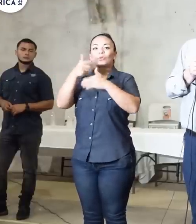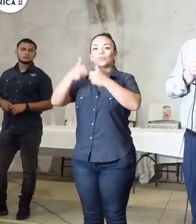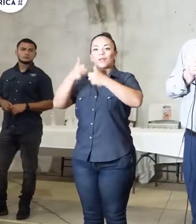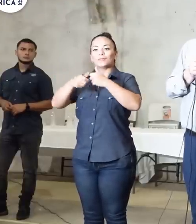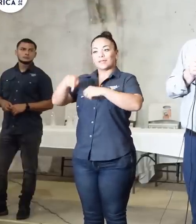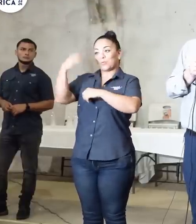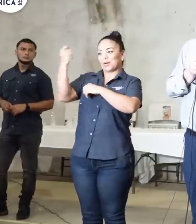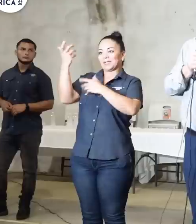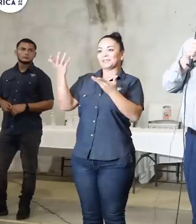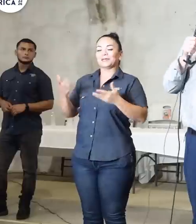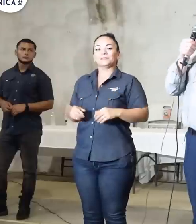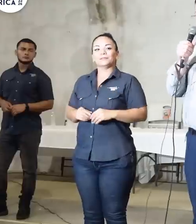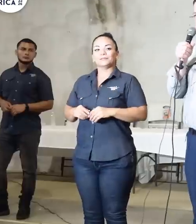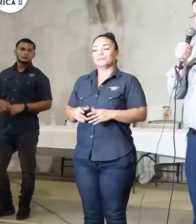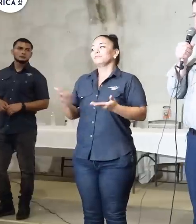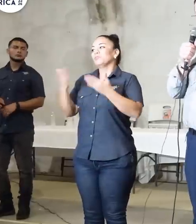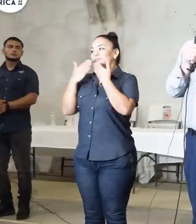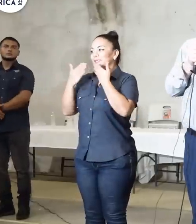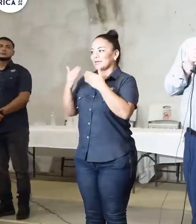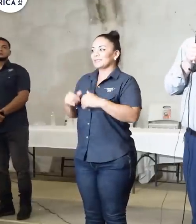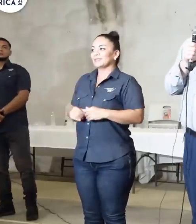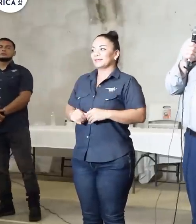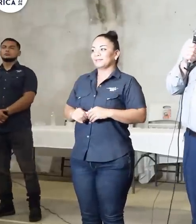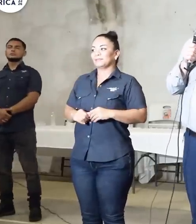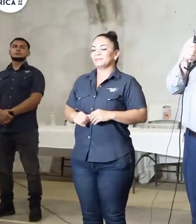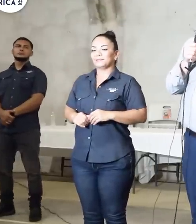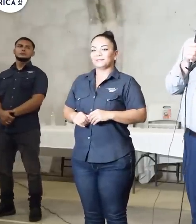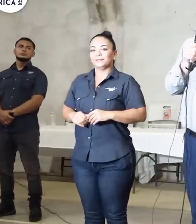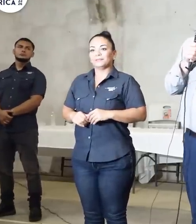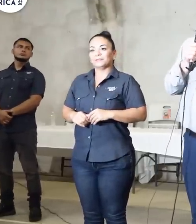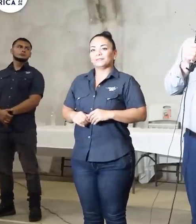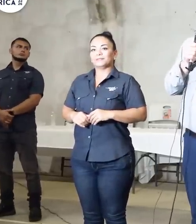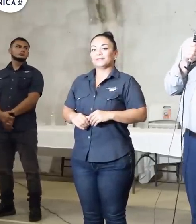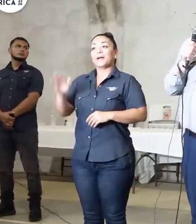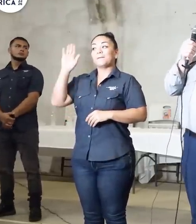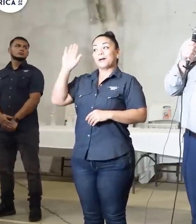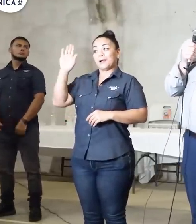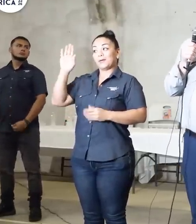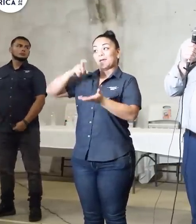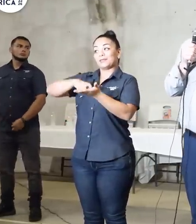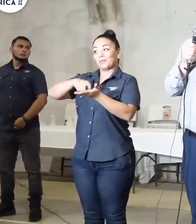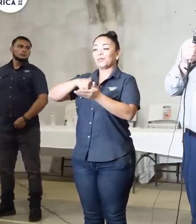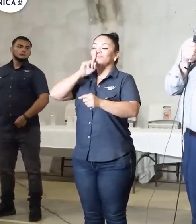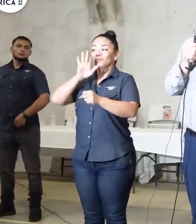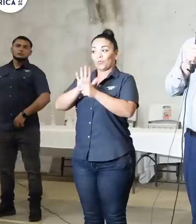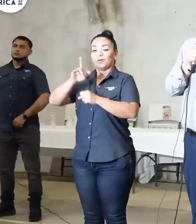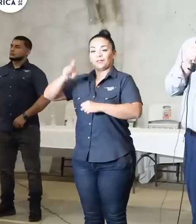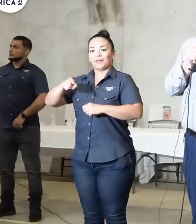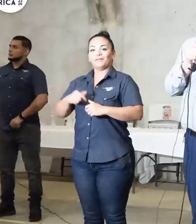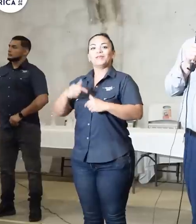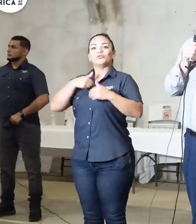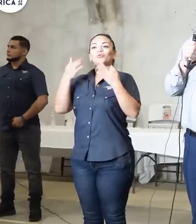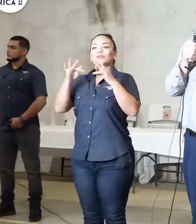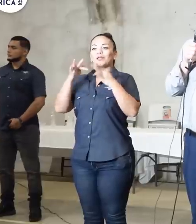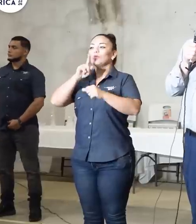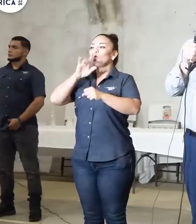los guanacastecos. Bueno, muchas gracias. La palabra empeñada, la palabra cumplida. Yo trato